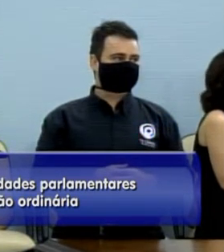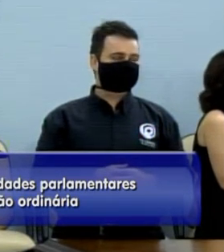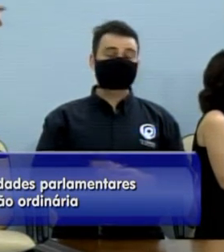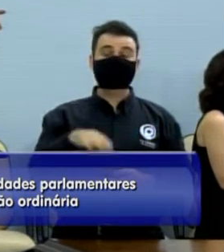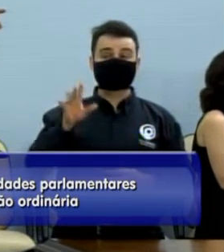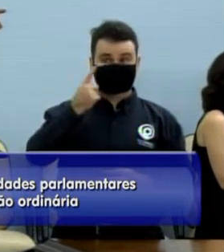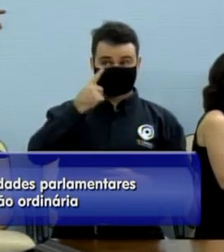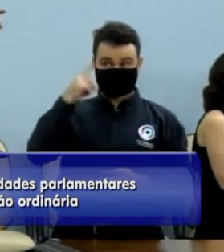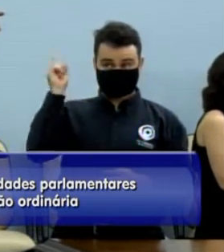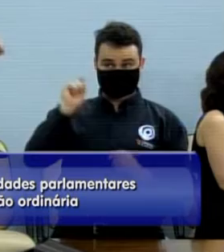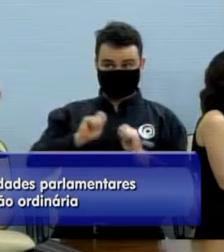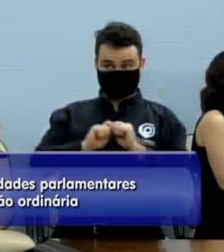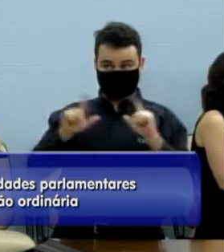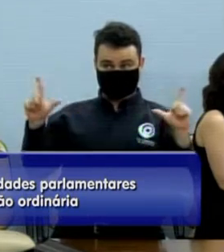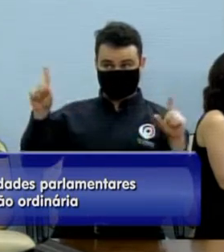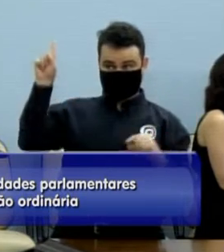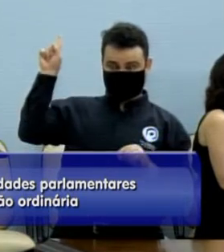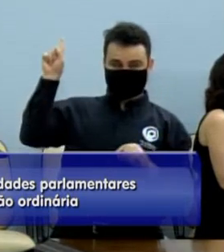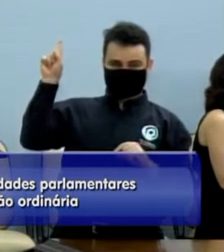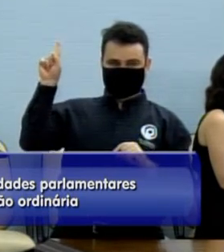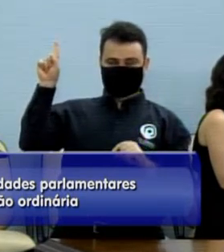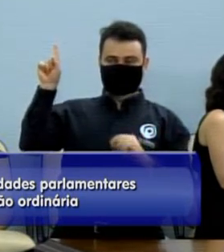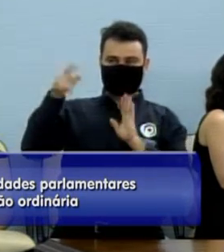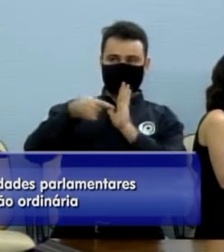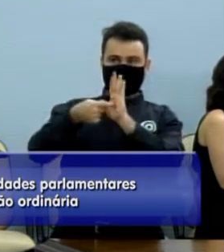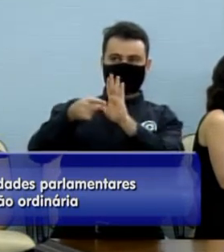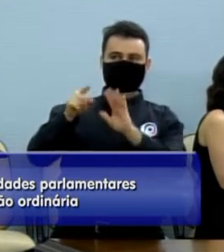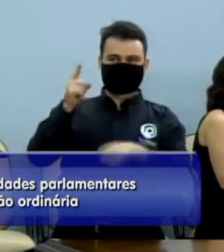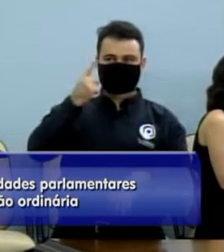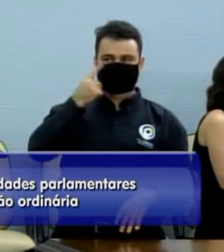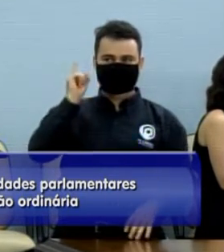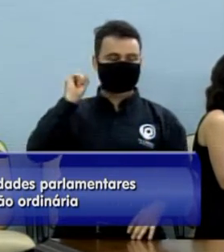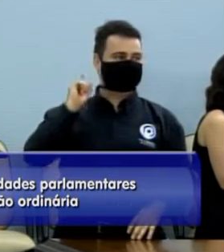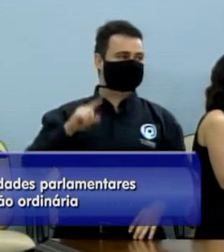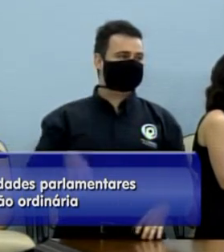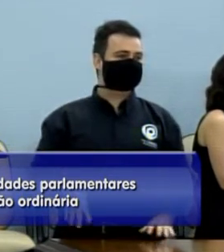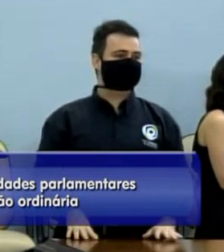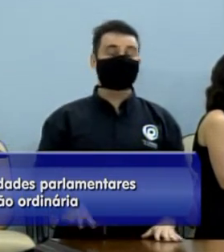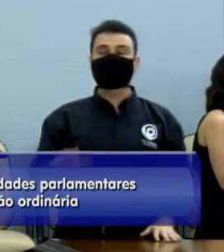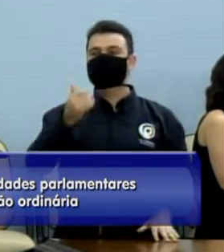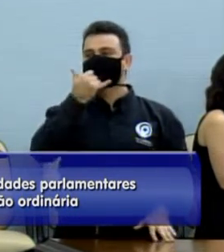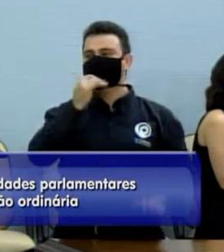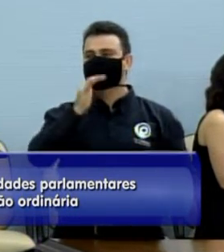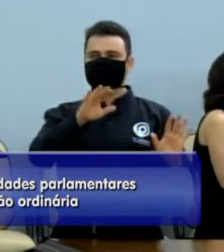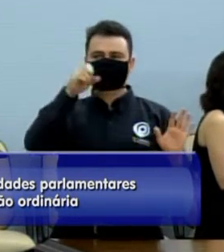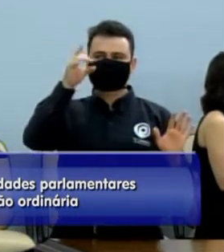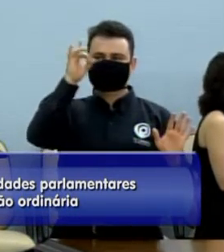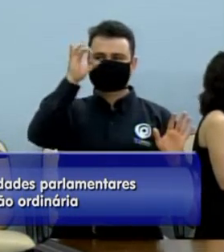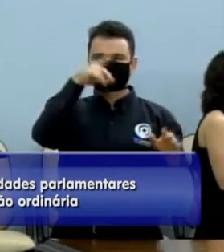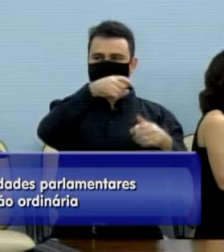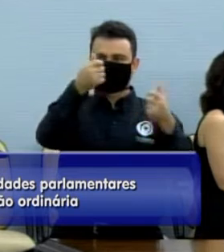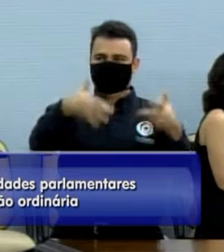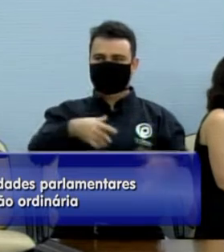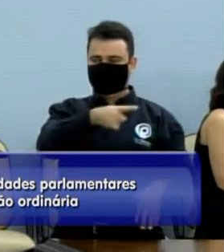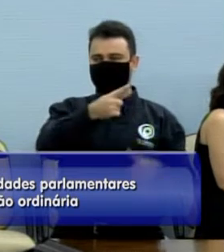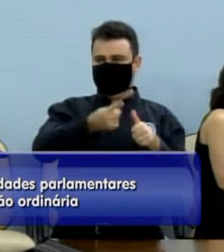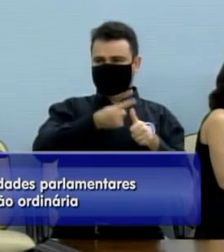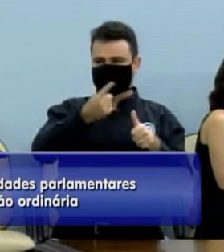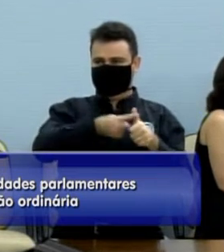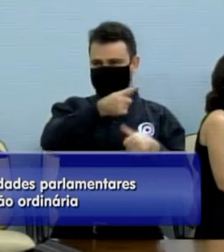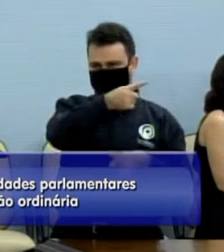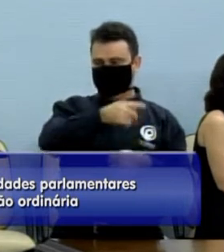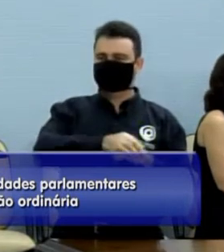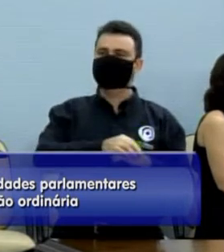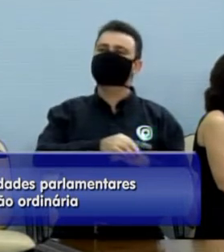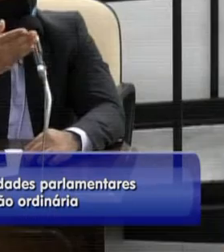e o vereador Bruno Moura tem algo para falar. Pois não, vereador? Queremos até, em nome dos outros vereadores, te agradecer pelo